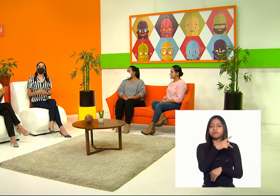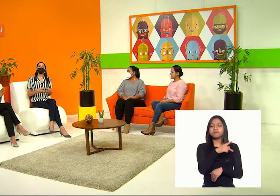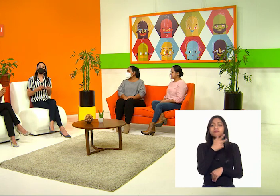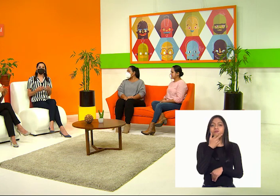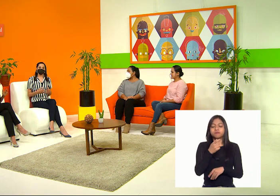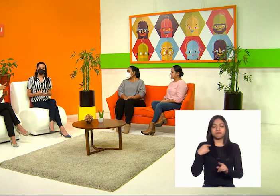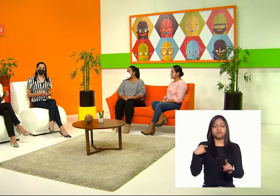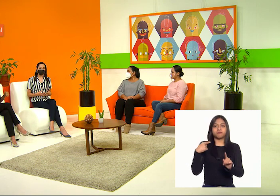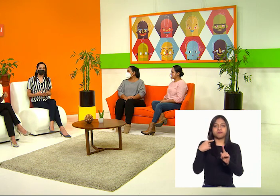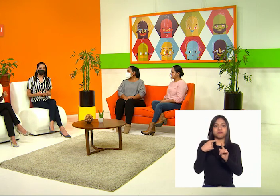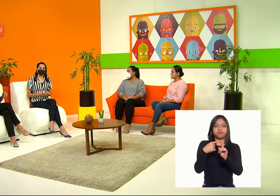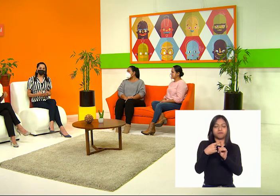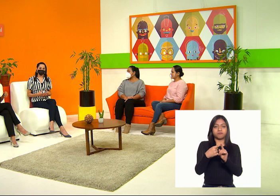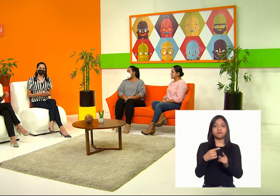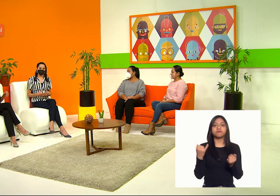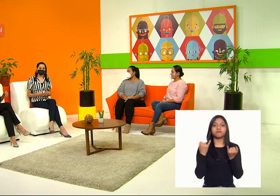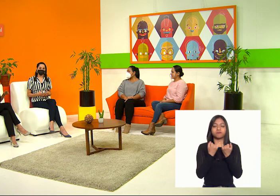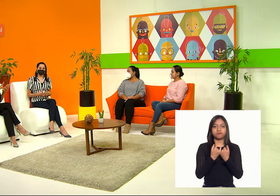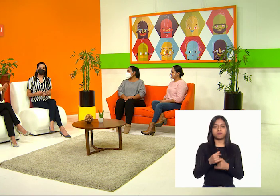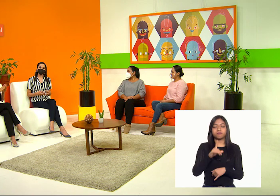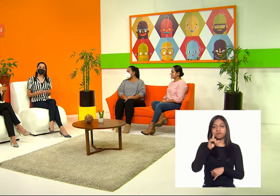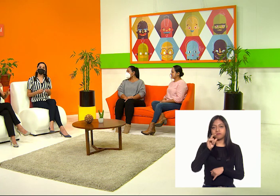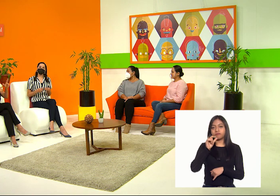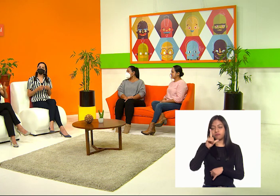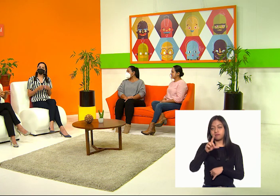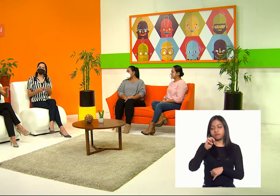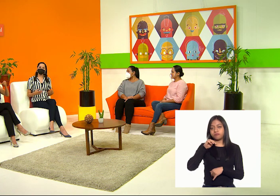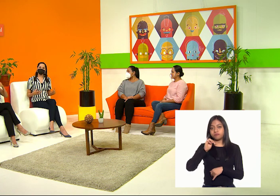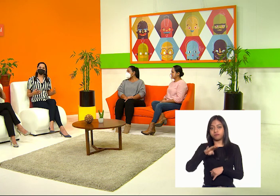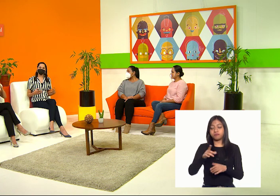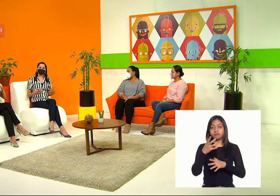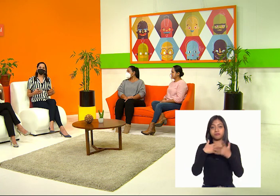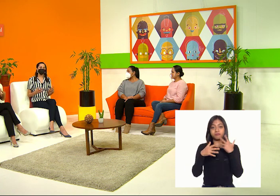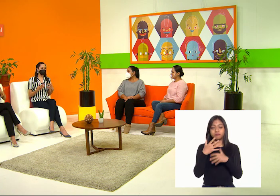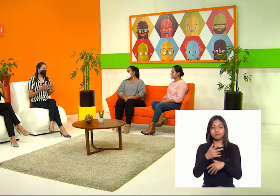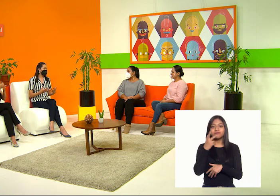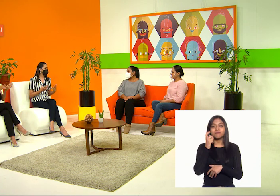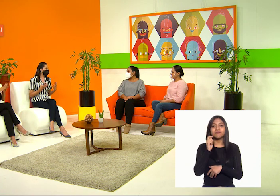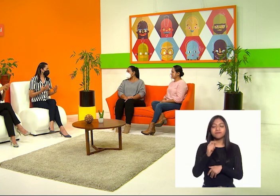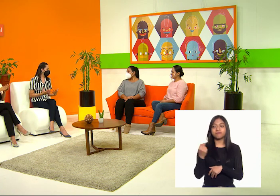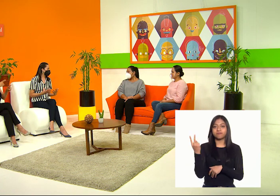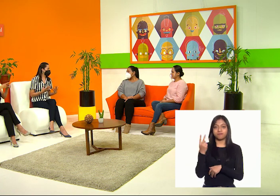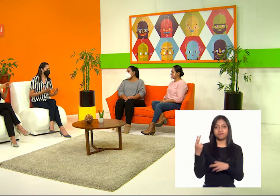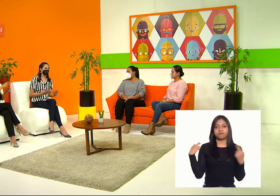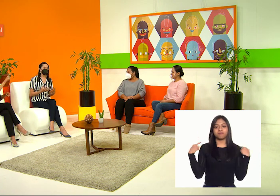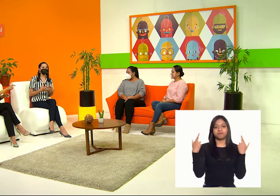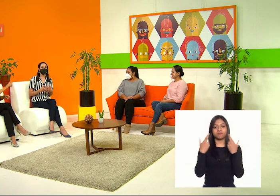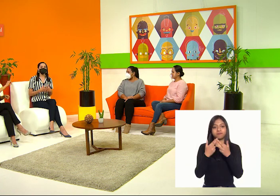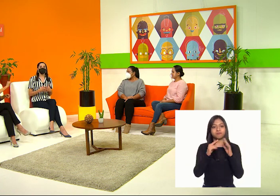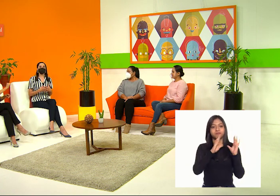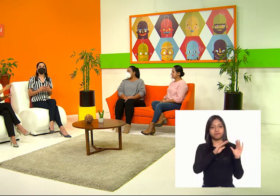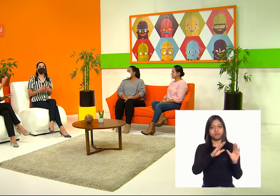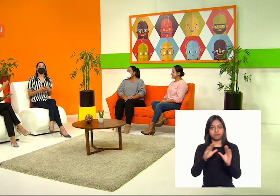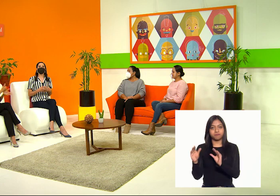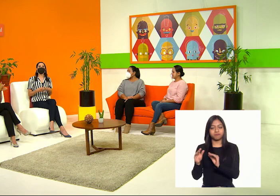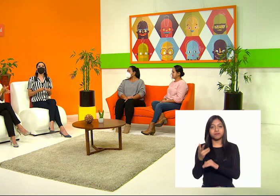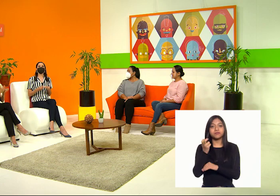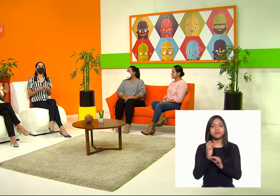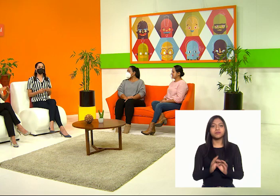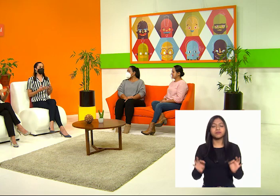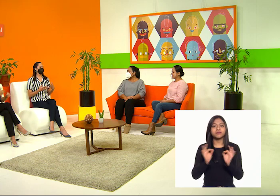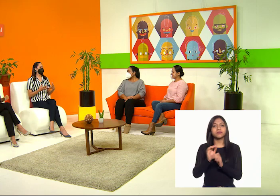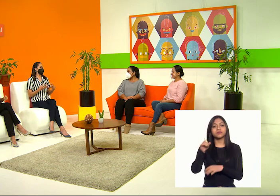cuenta que la adquisición de la lengua de señas mexicana depende en gran medida de ustedes, instructoras sordas,